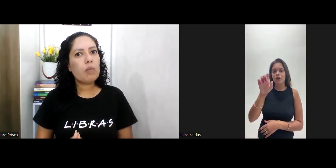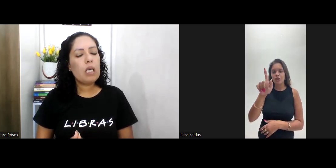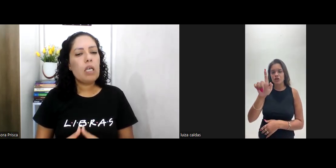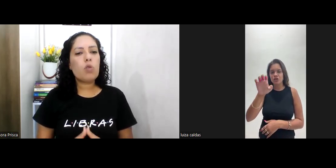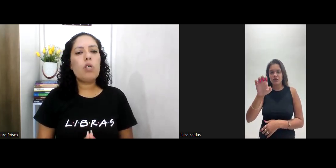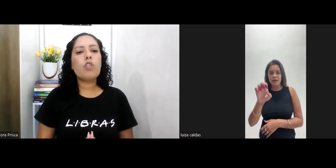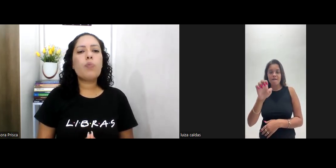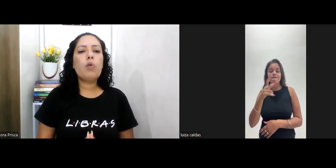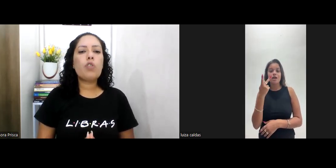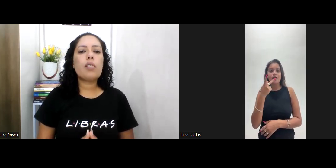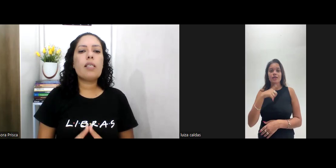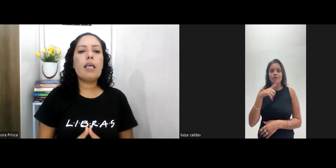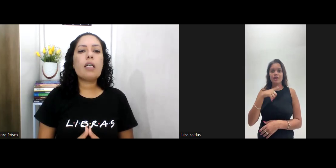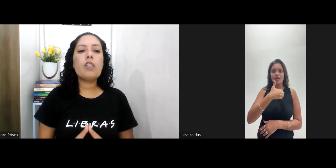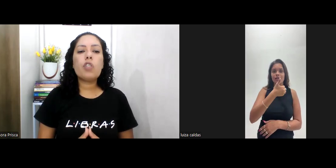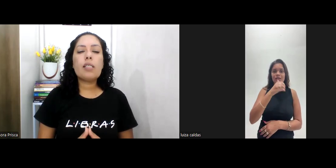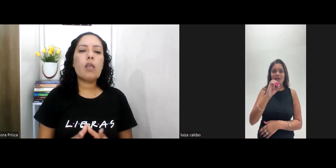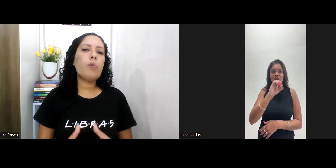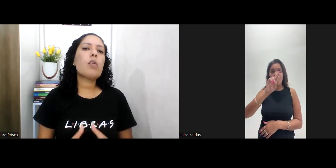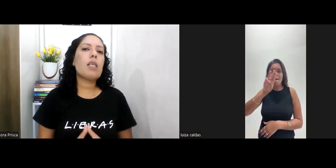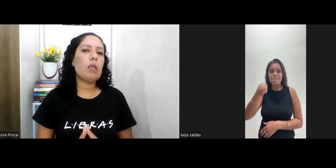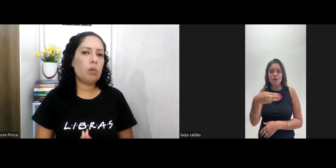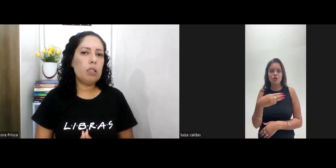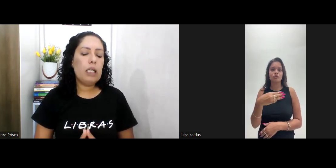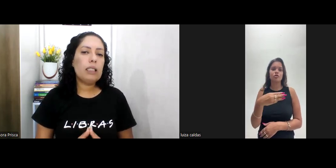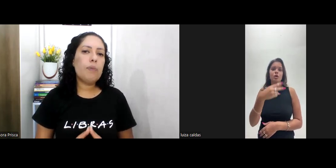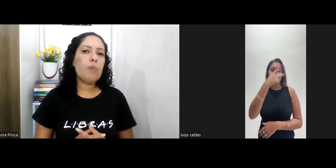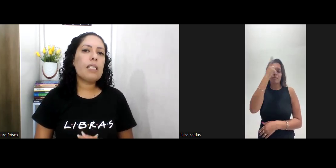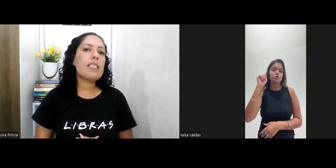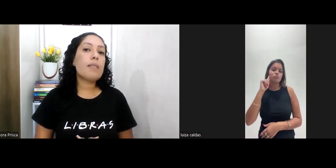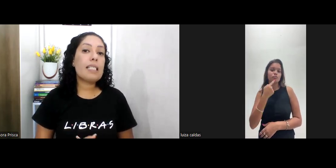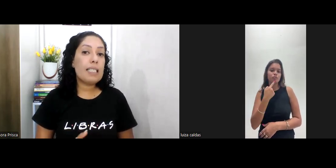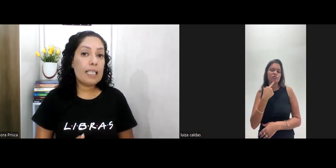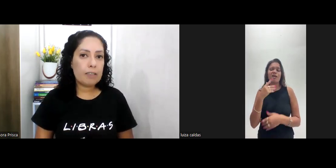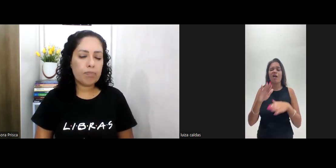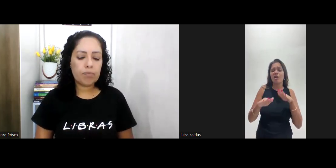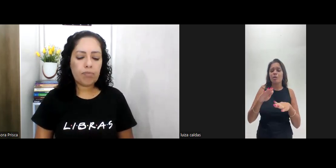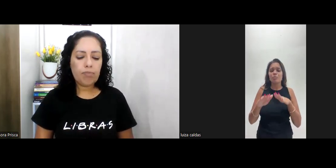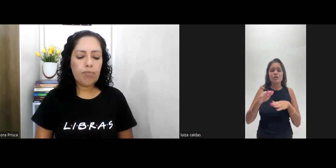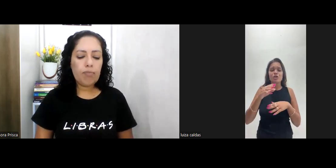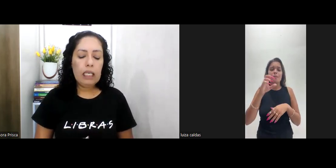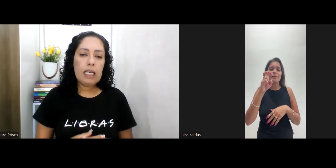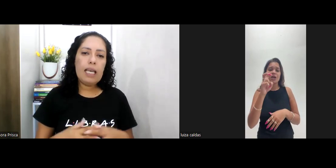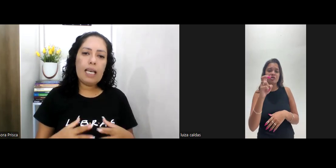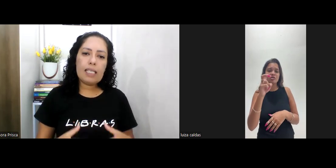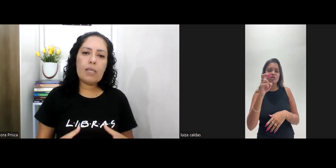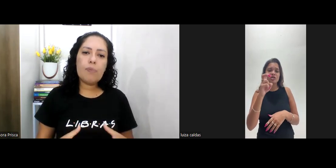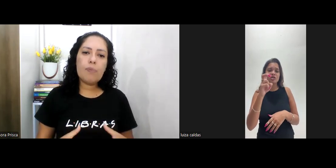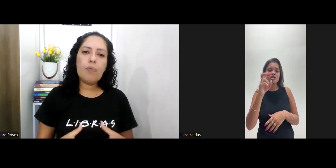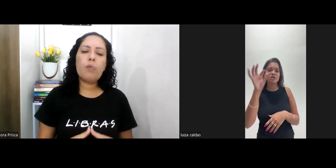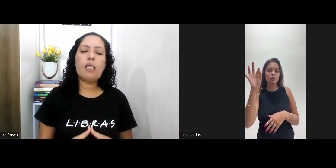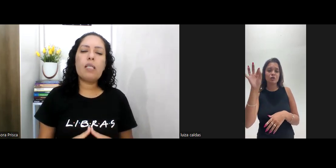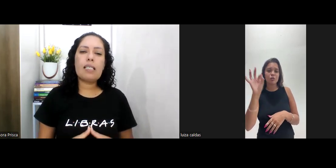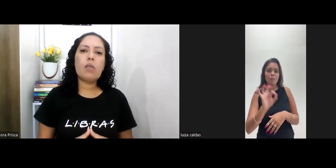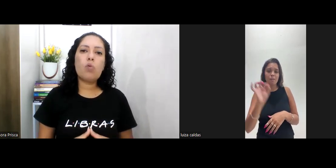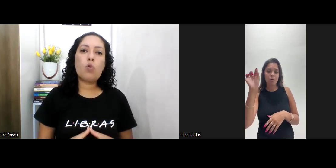surdas. Isso corresponde a cerca de 5% da população brasileira. E